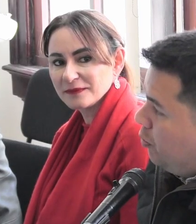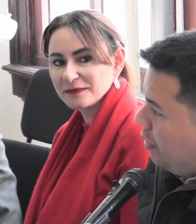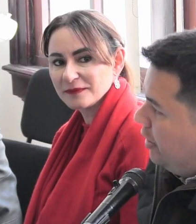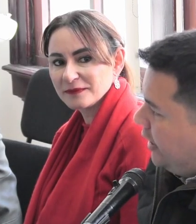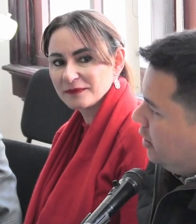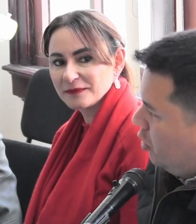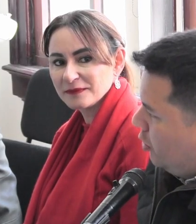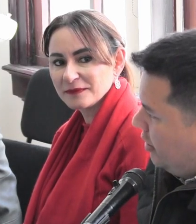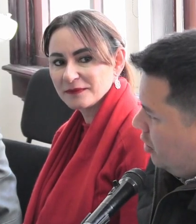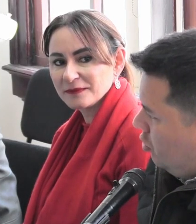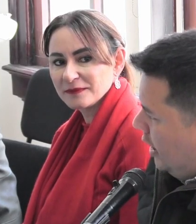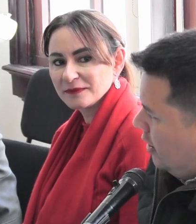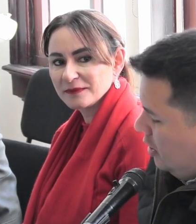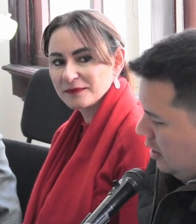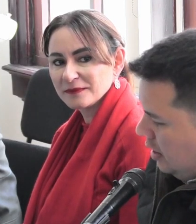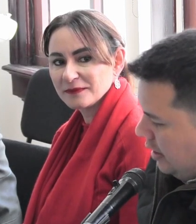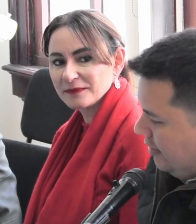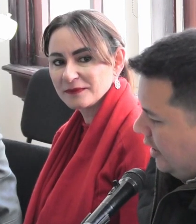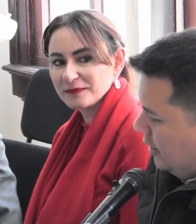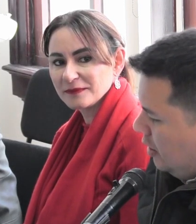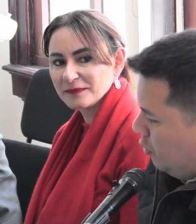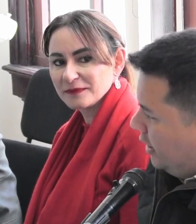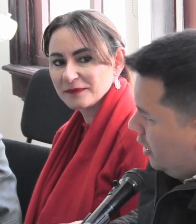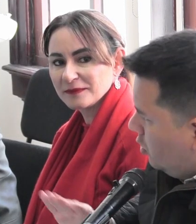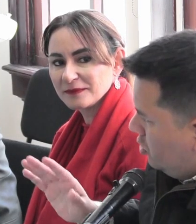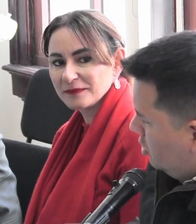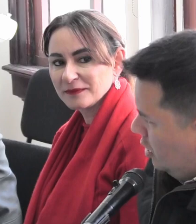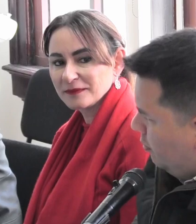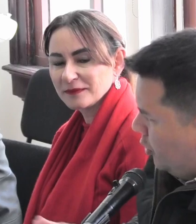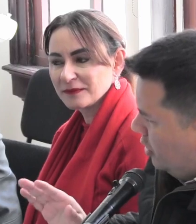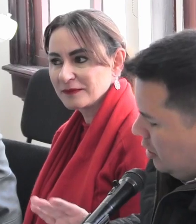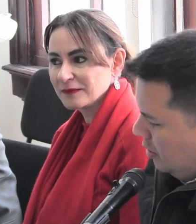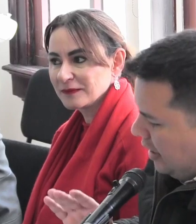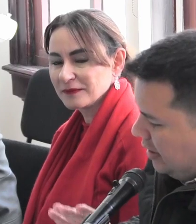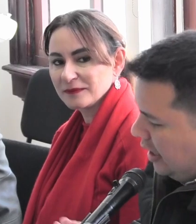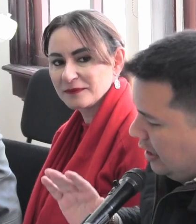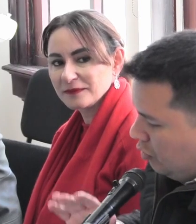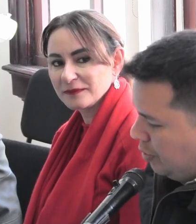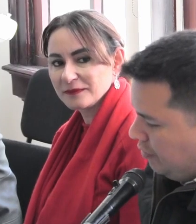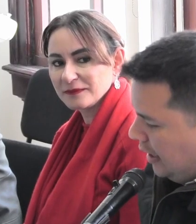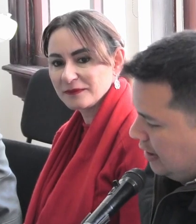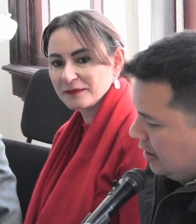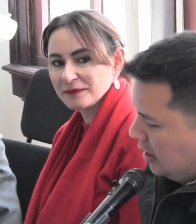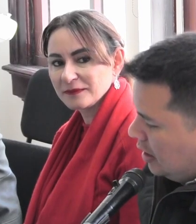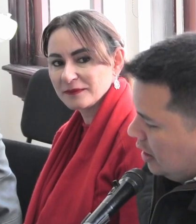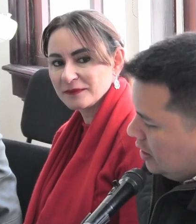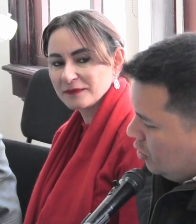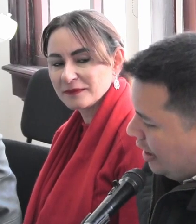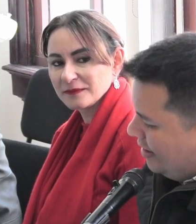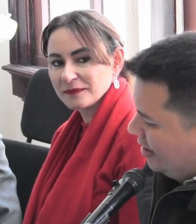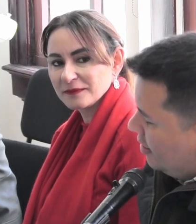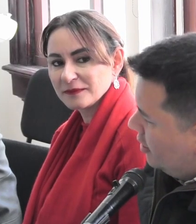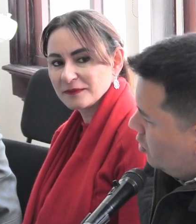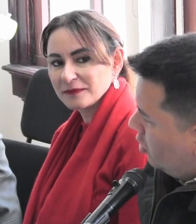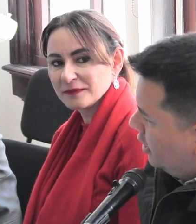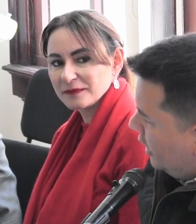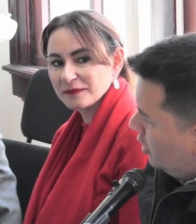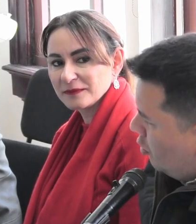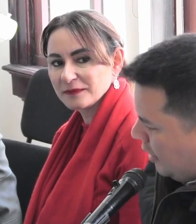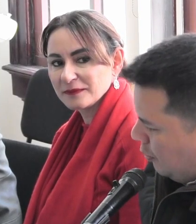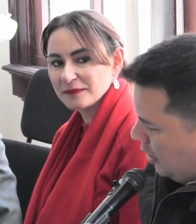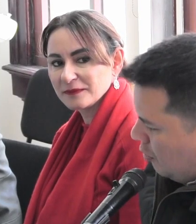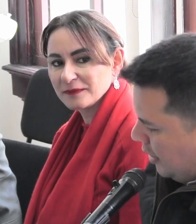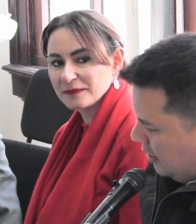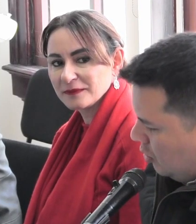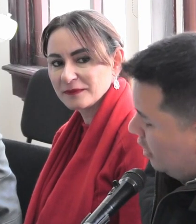que debe tener un perfil técnico, porque esta ciudad ya está harta de políticos, más allá de los perfiles, sino que sí necesita un orden